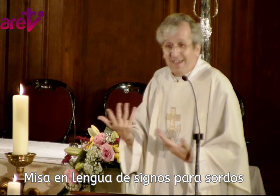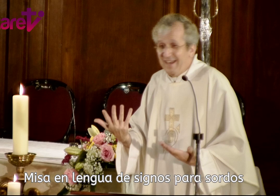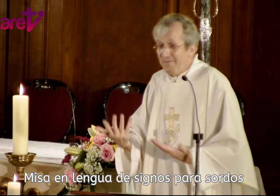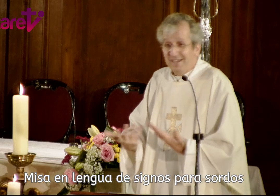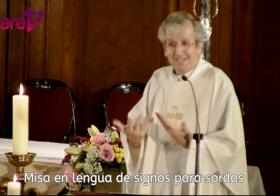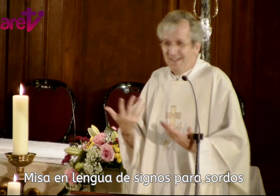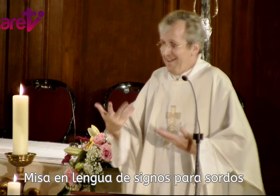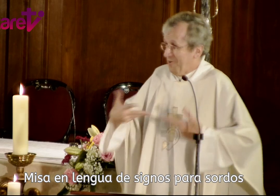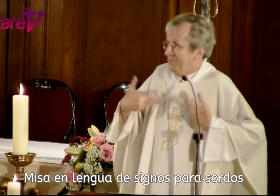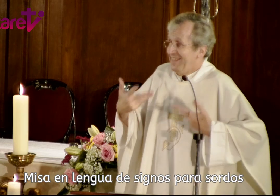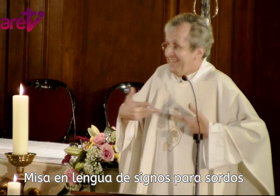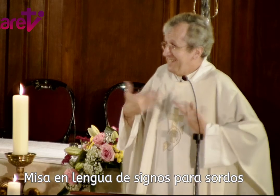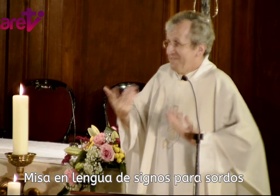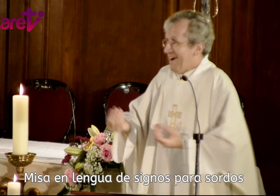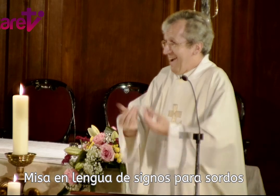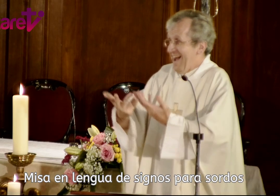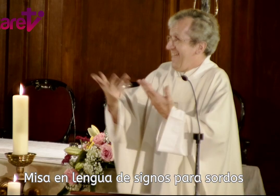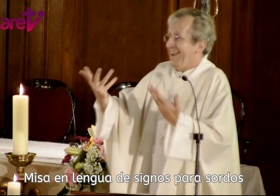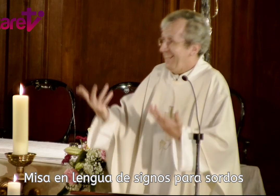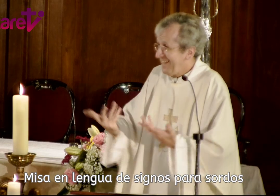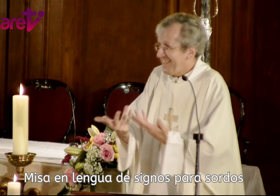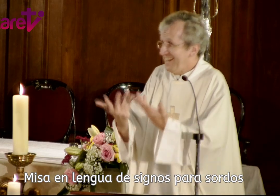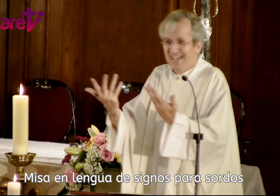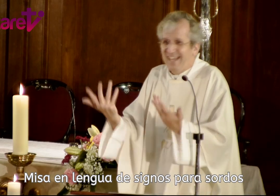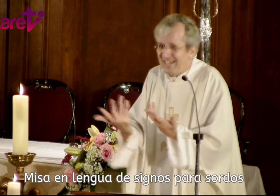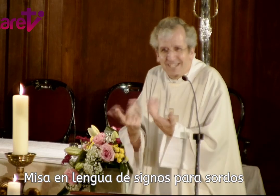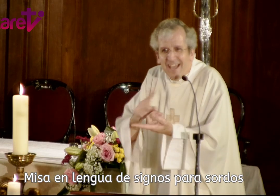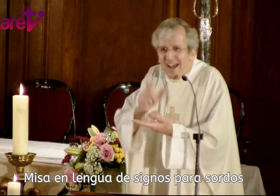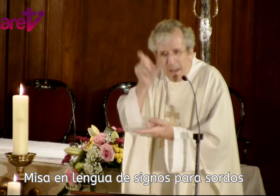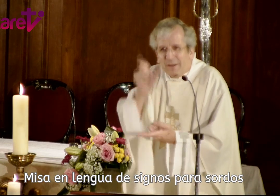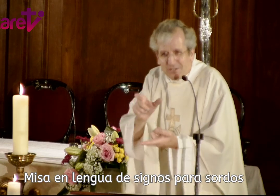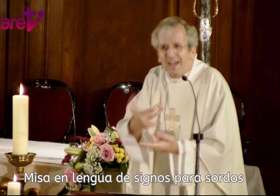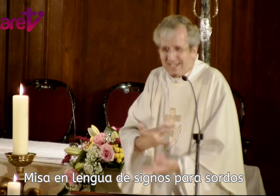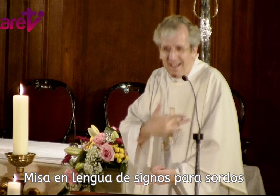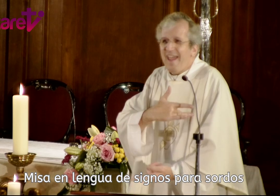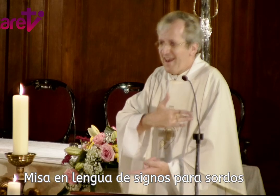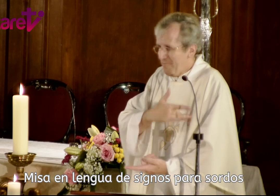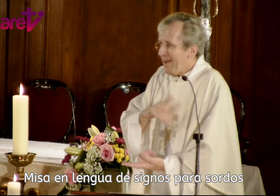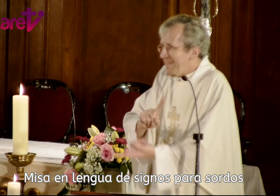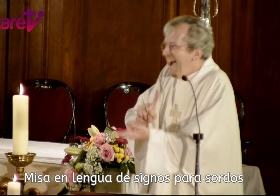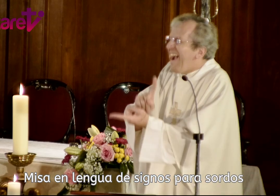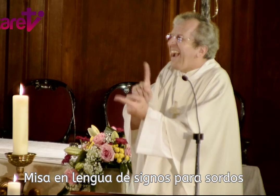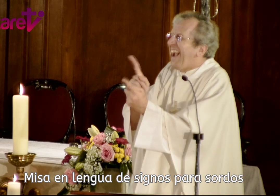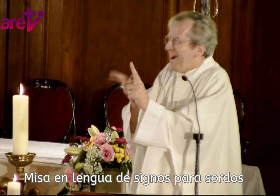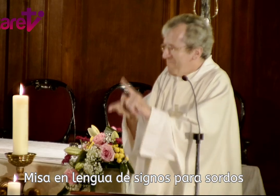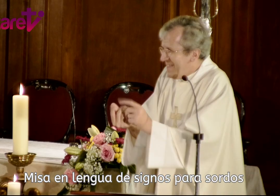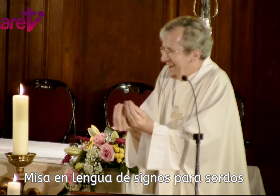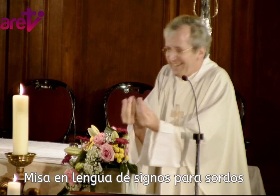la ves contentísima, alegre. Es decir, es así. La persona que está enamorada cambia